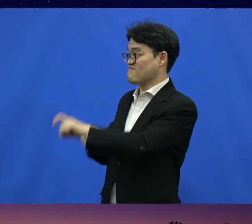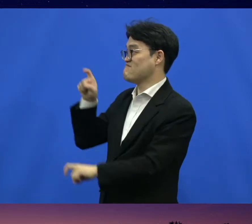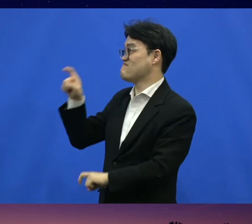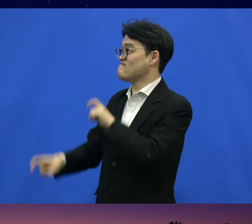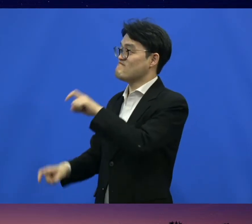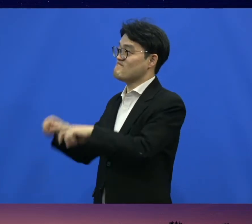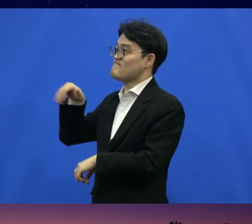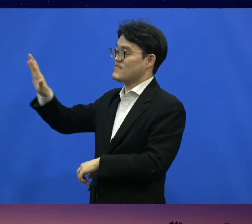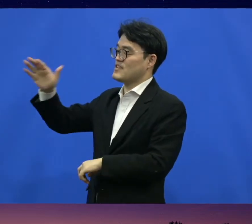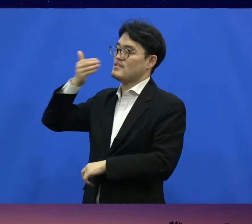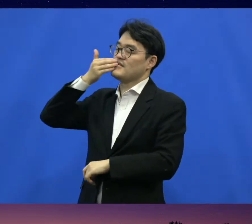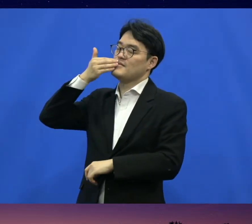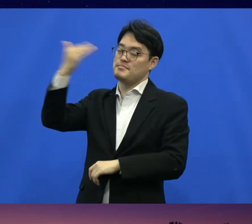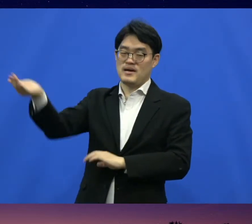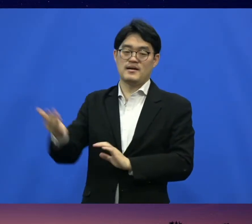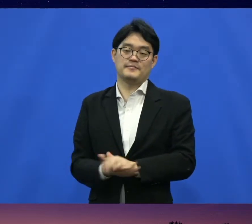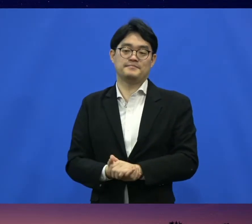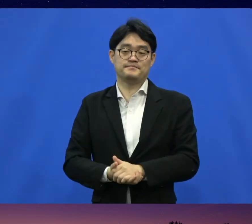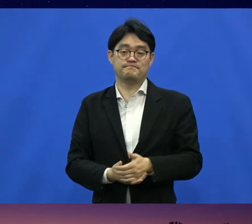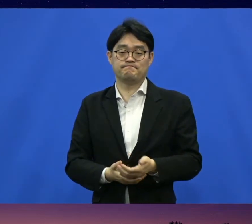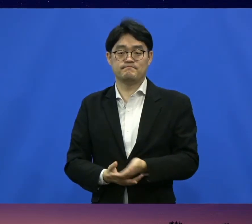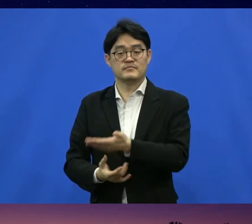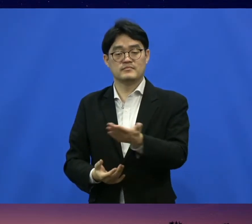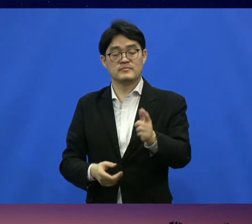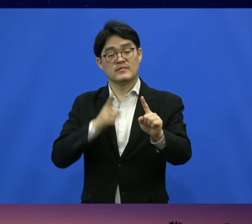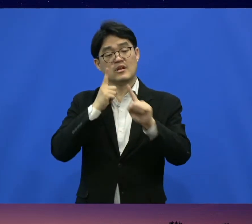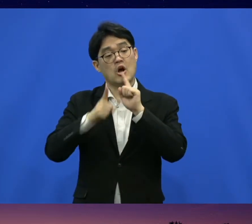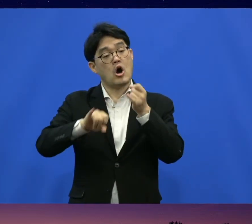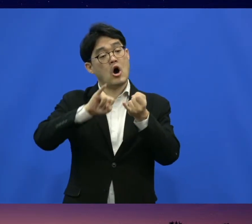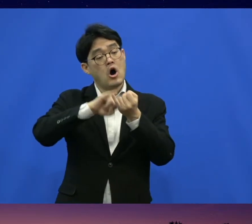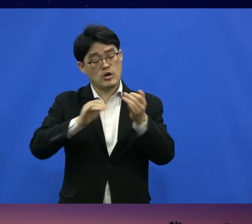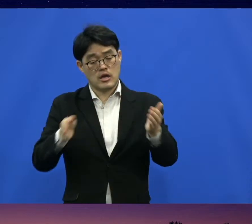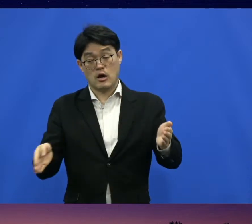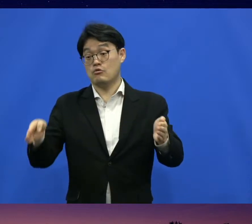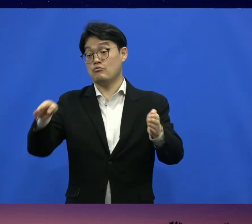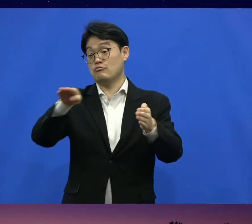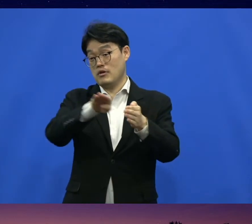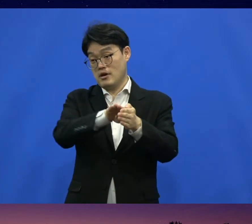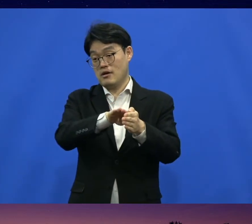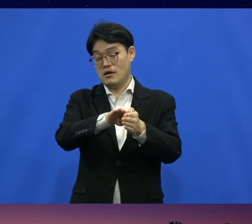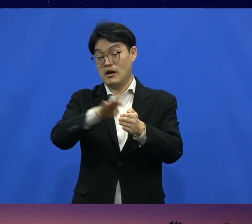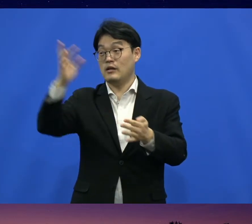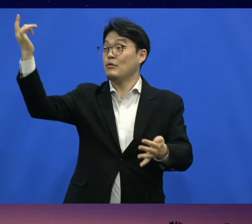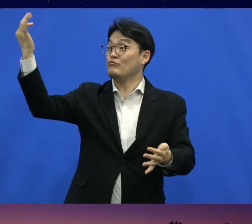하나님의 존재를 드러내는 일입니다. 이 법궤를 만지는 일은 두려운 것이죠.